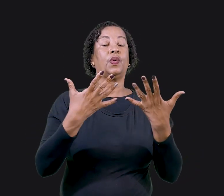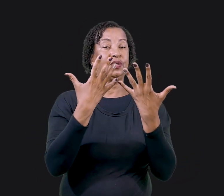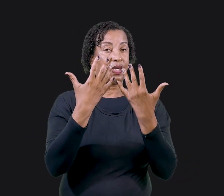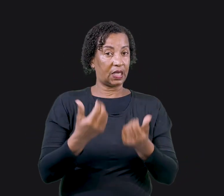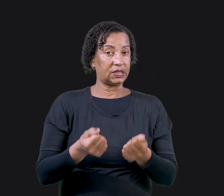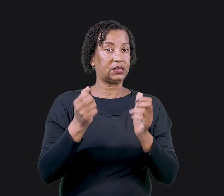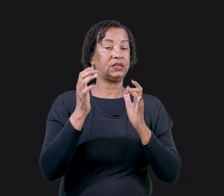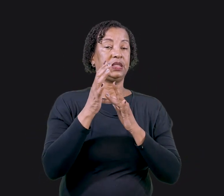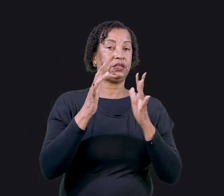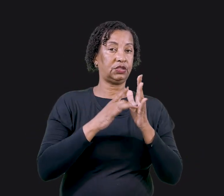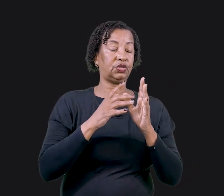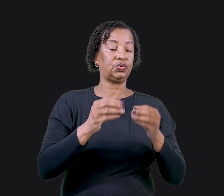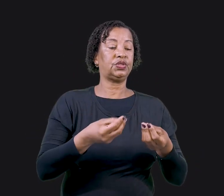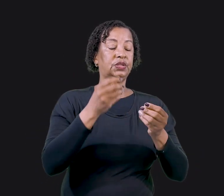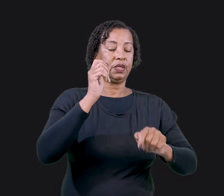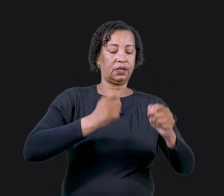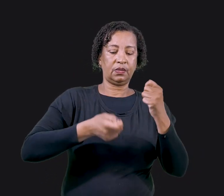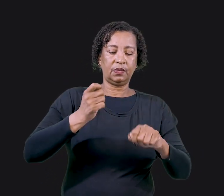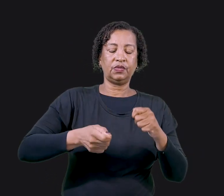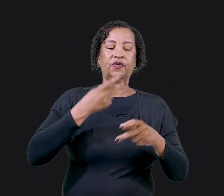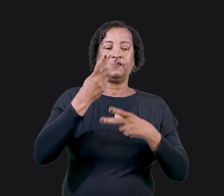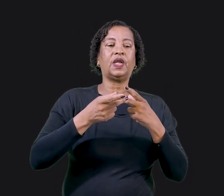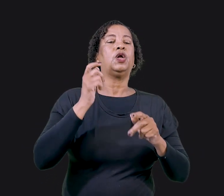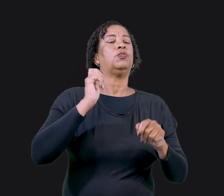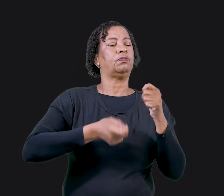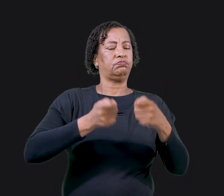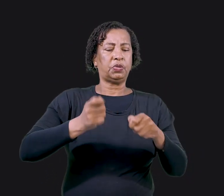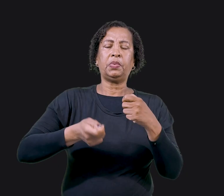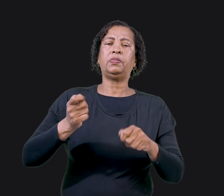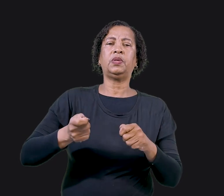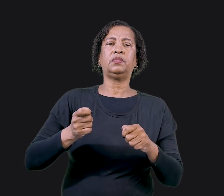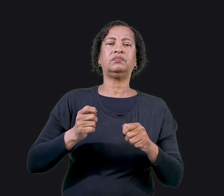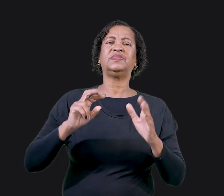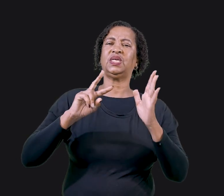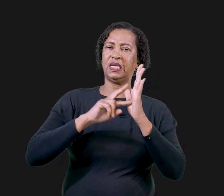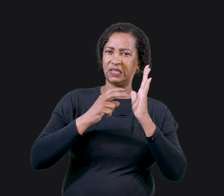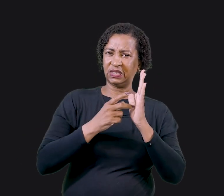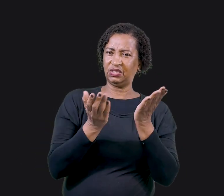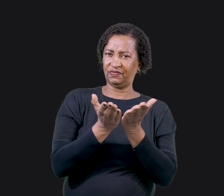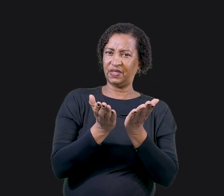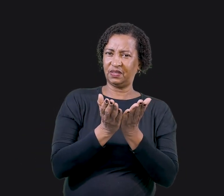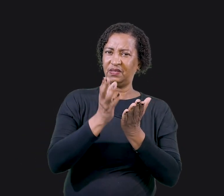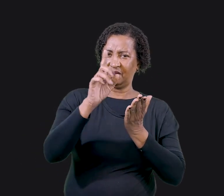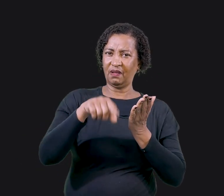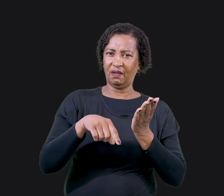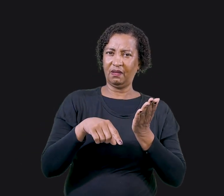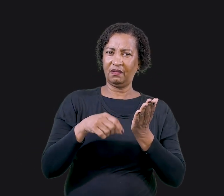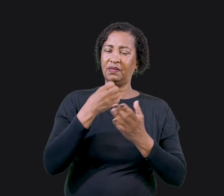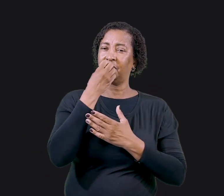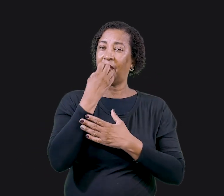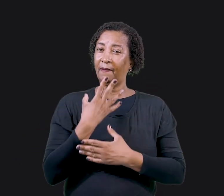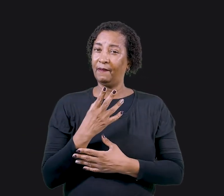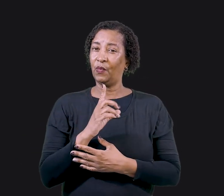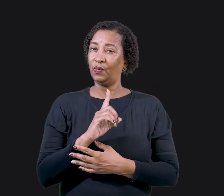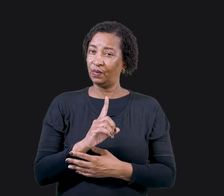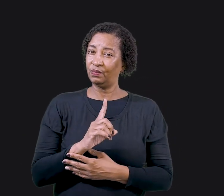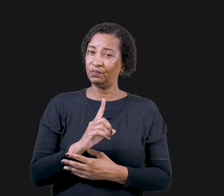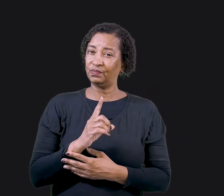pessoa quando ela se converte? Entregamos a ela uma bateria e dizemos, toque. Será que é isso que significa ser cristão? Isso